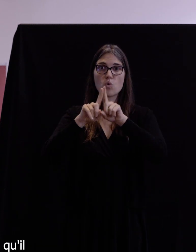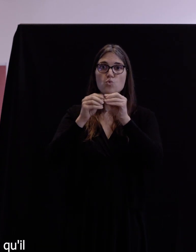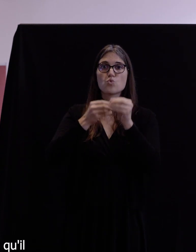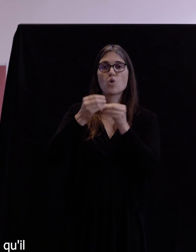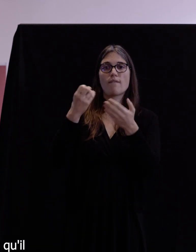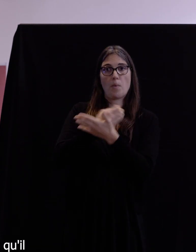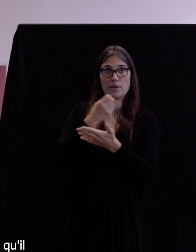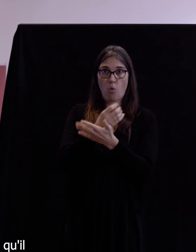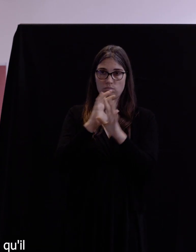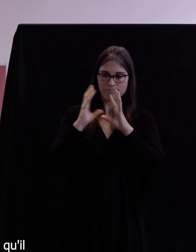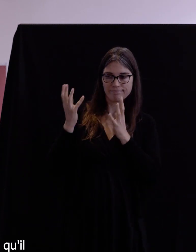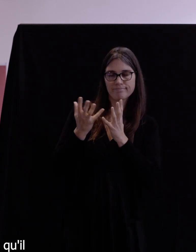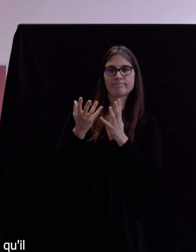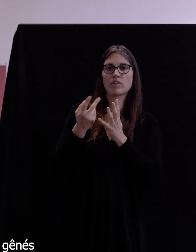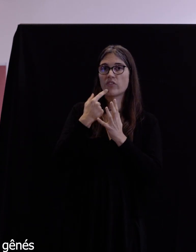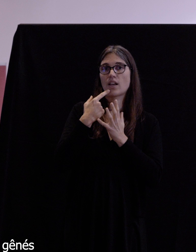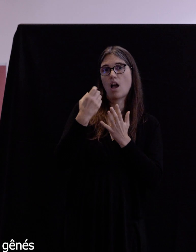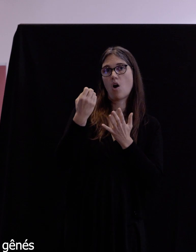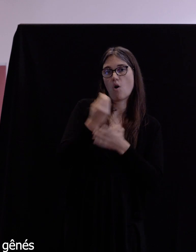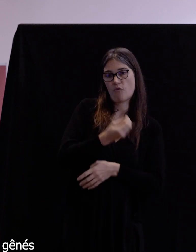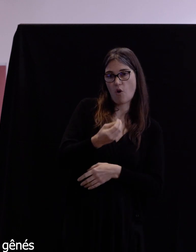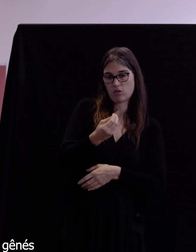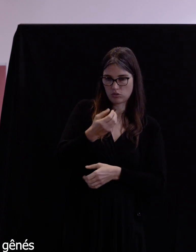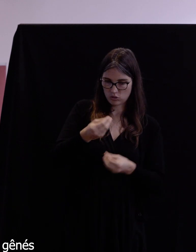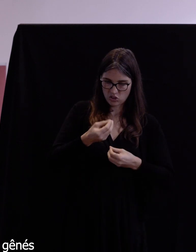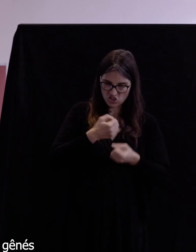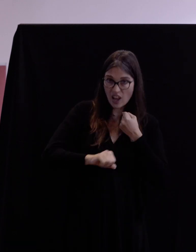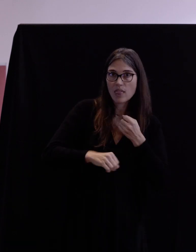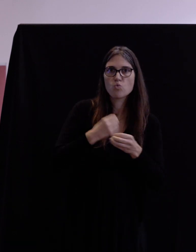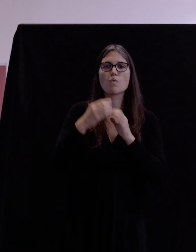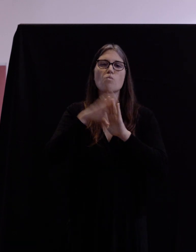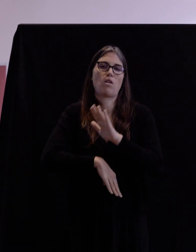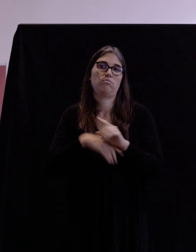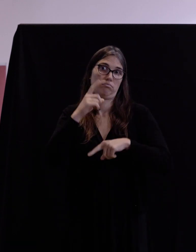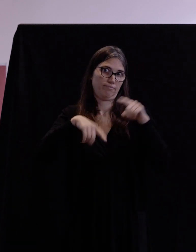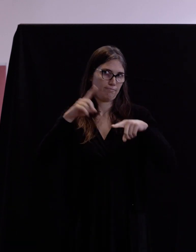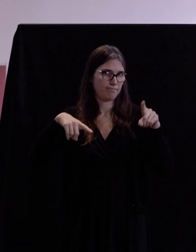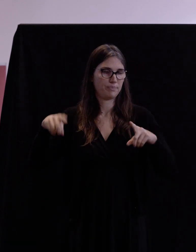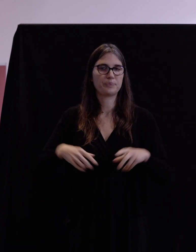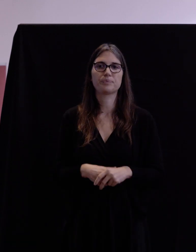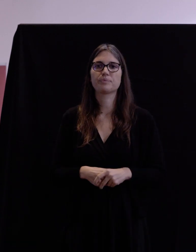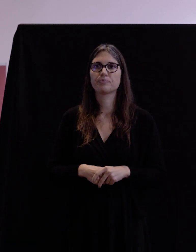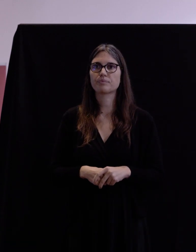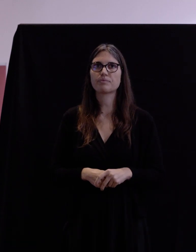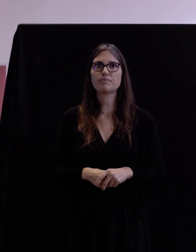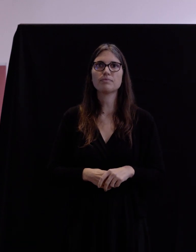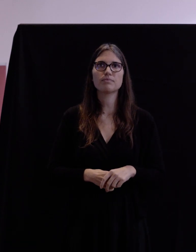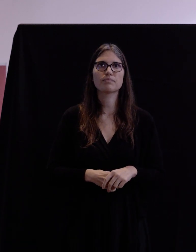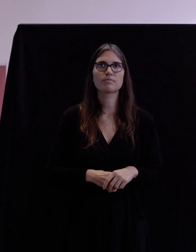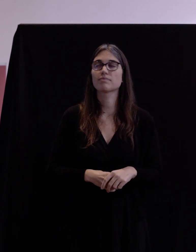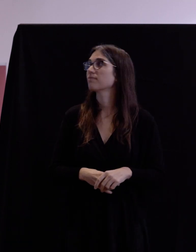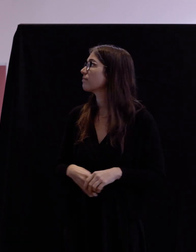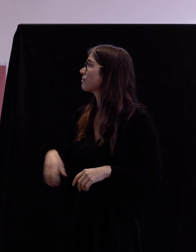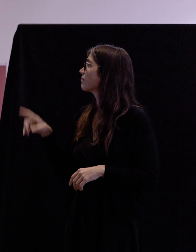qui font qu'il y a des enfants qui vont être plus ou moins gênés par cette atteinte vestibulaire. Premier exemple, ce petit